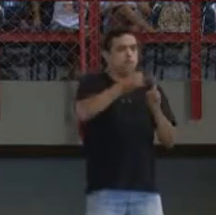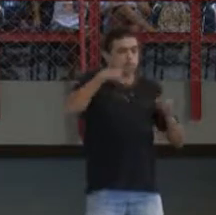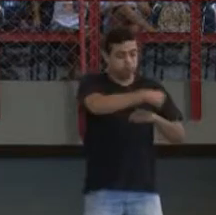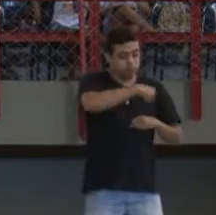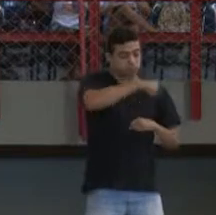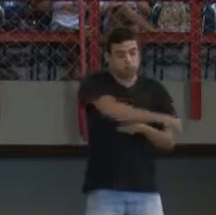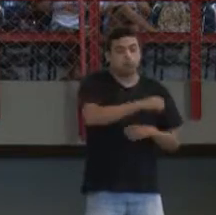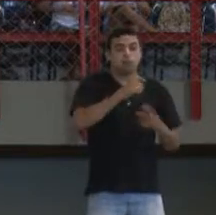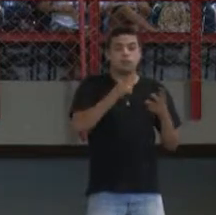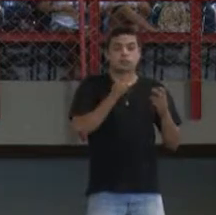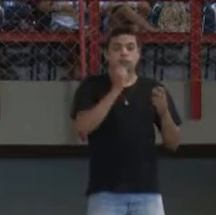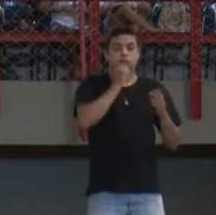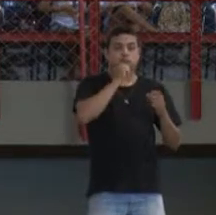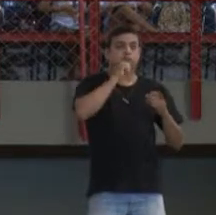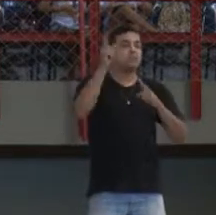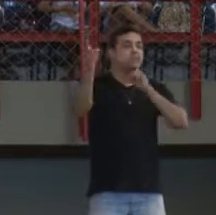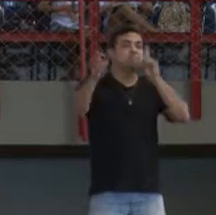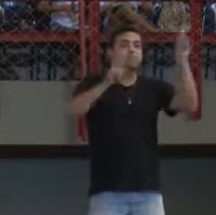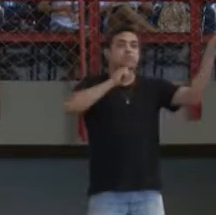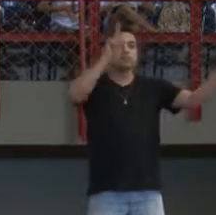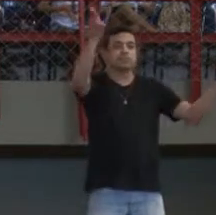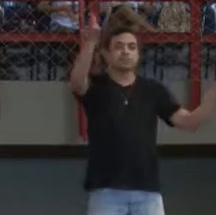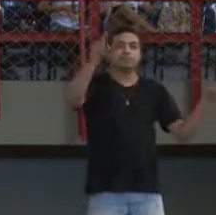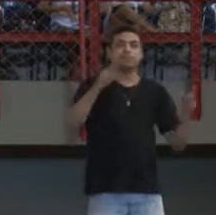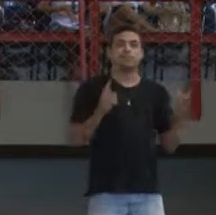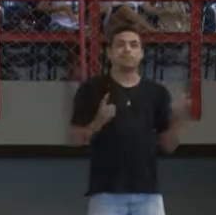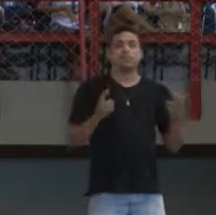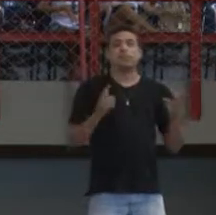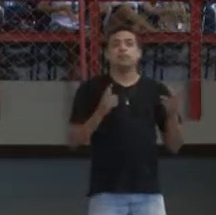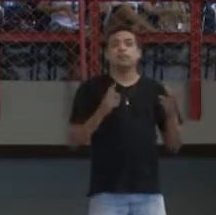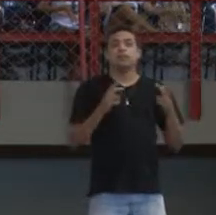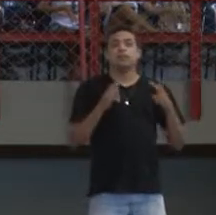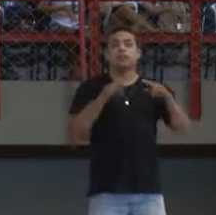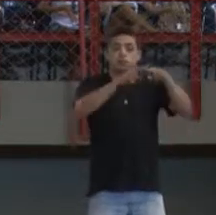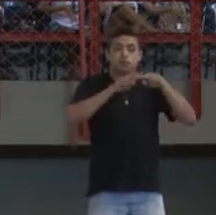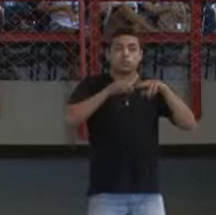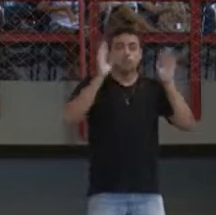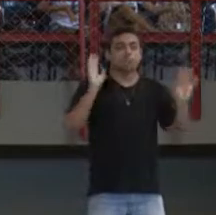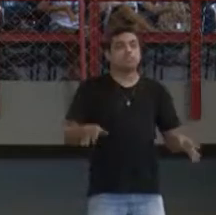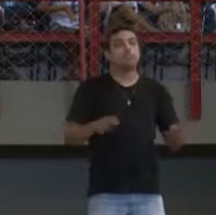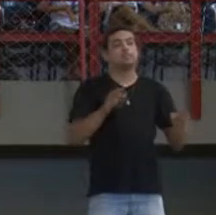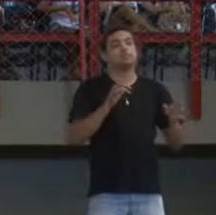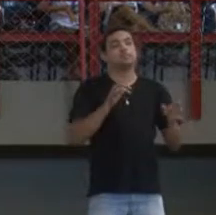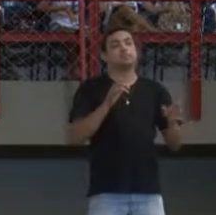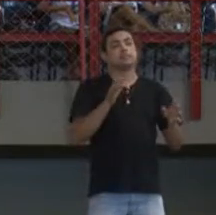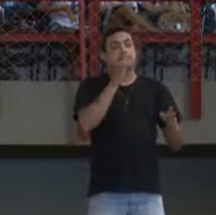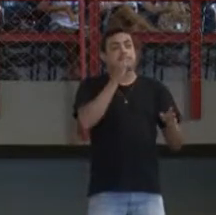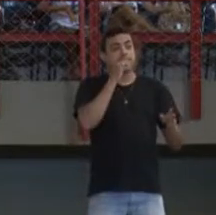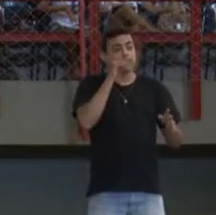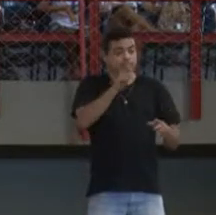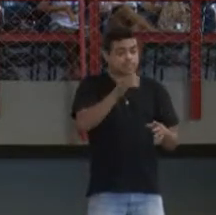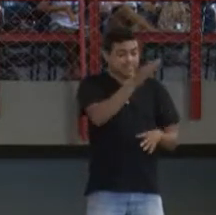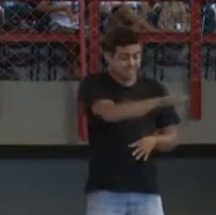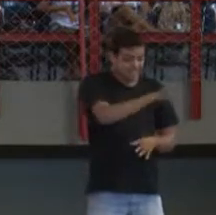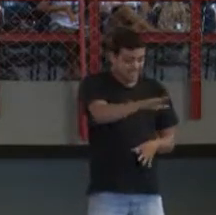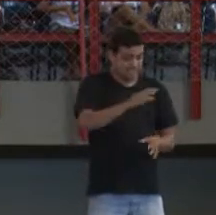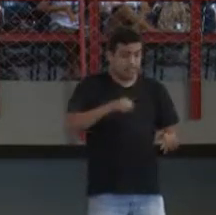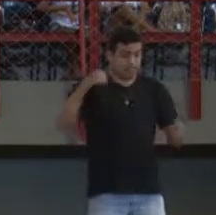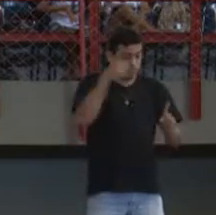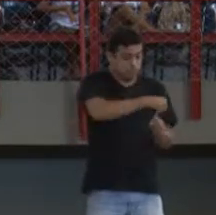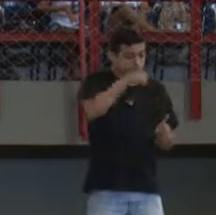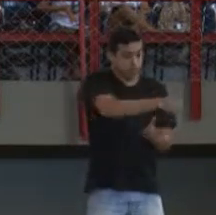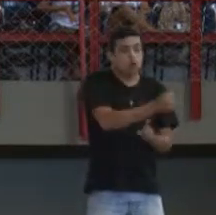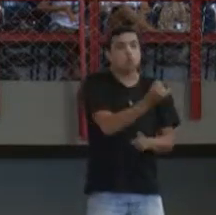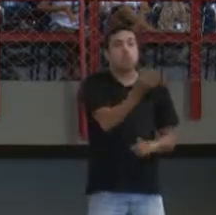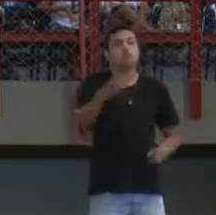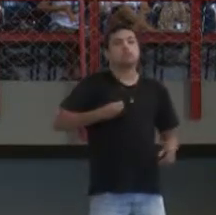Aff, Maria, a porrada que o dedo do menino voa em 3D. Todo jeito, se a gente batesse nos meninos daquele jeito, quantos